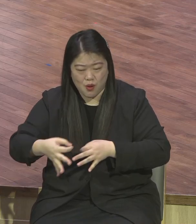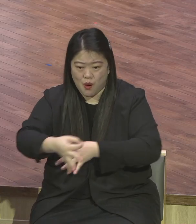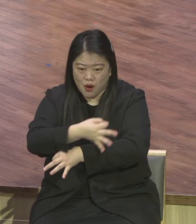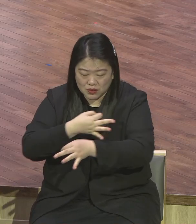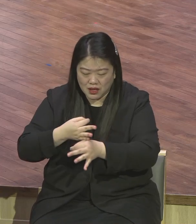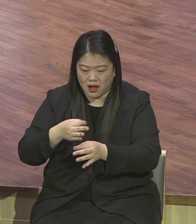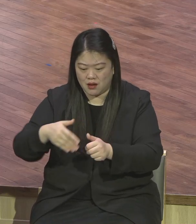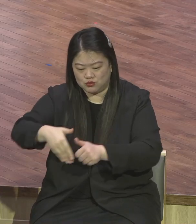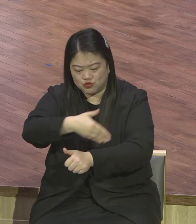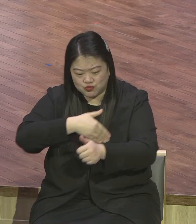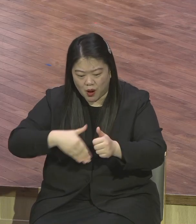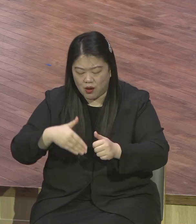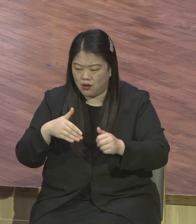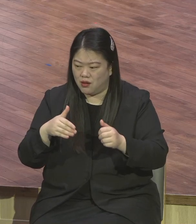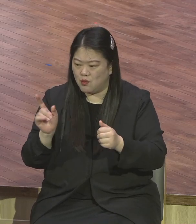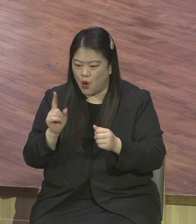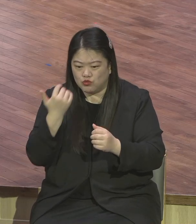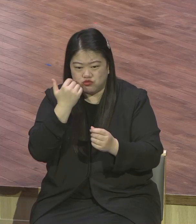많이 있지만은